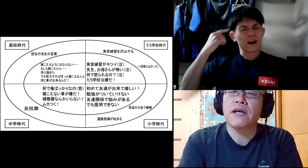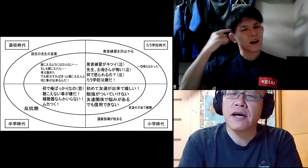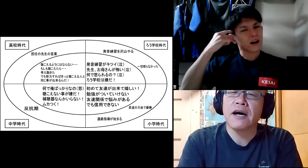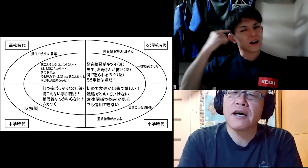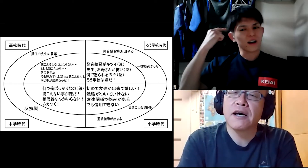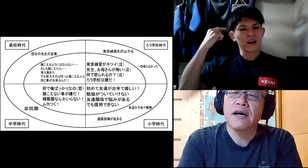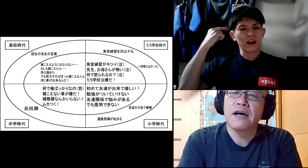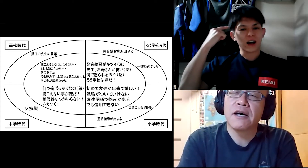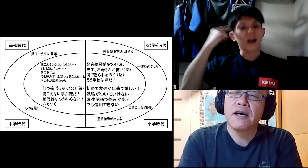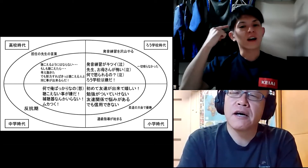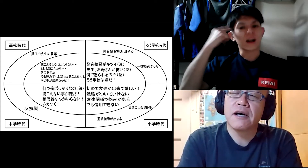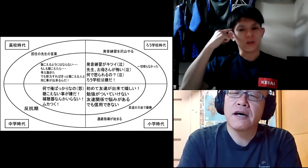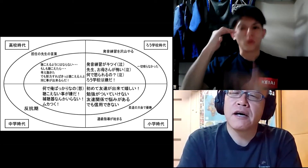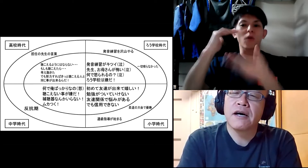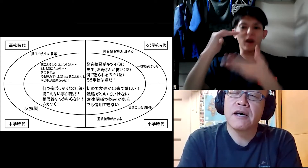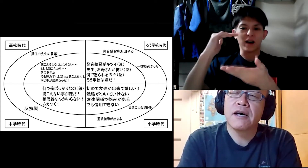もし聞こえたら